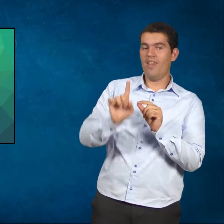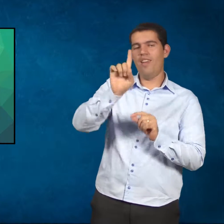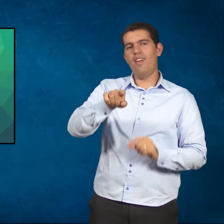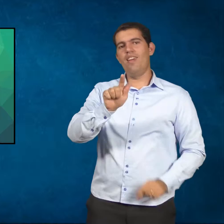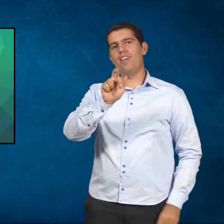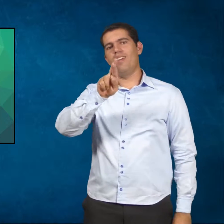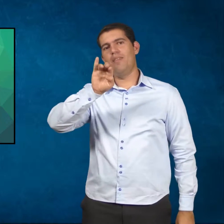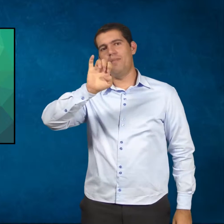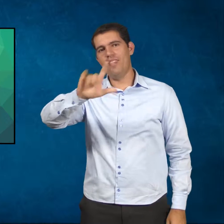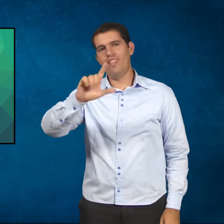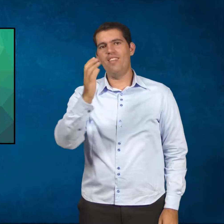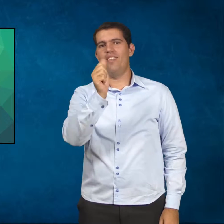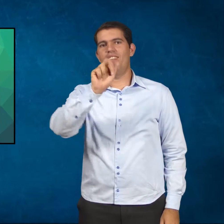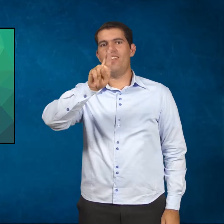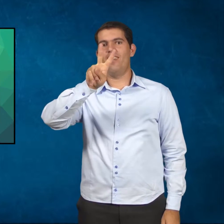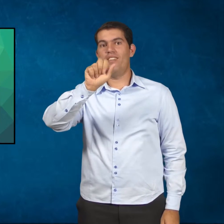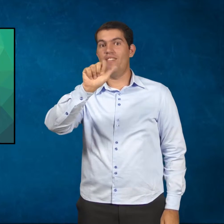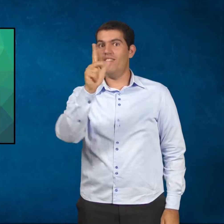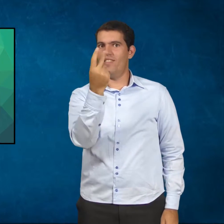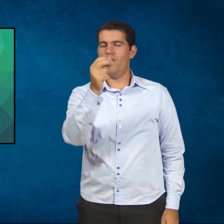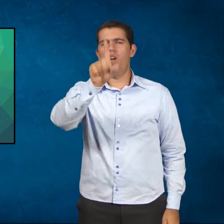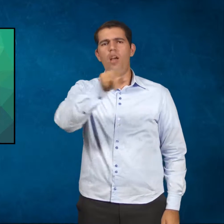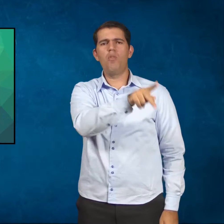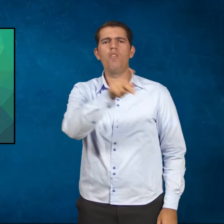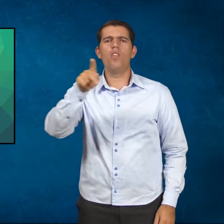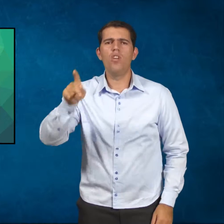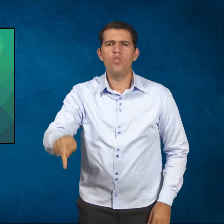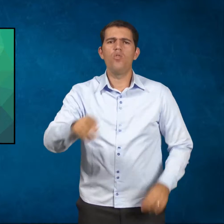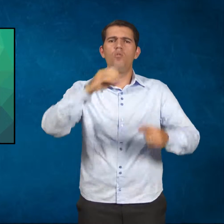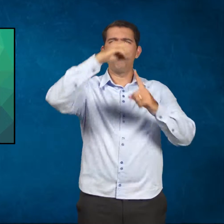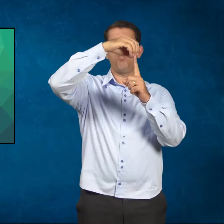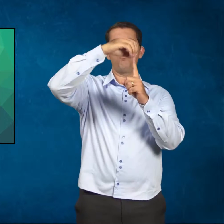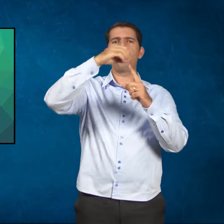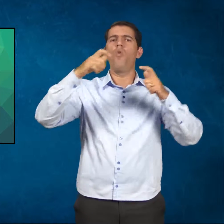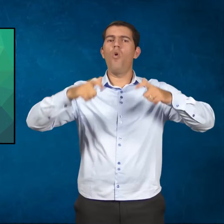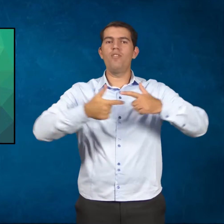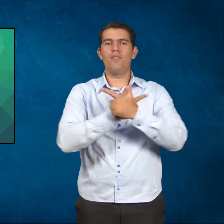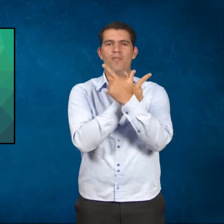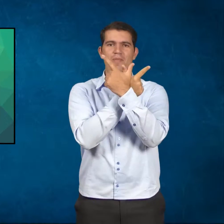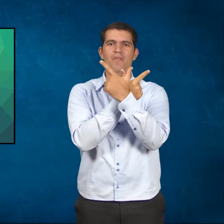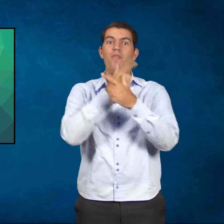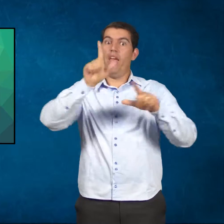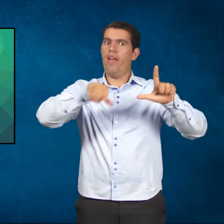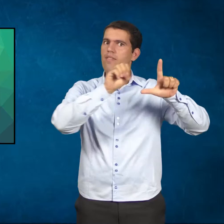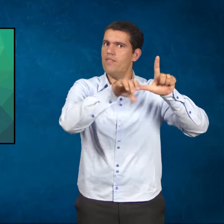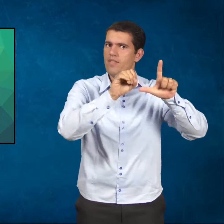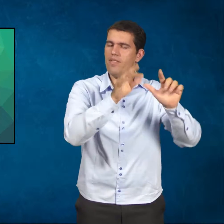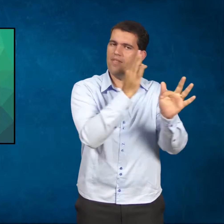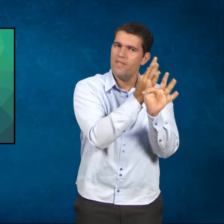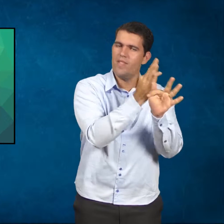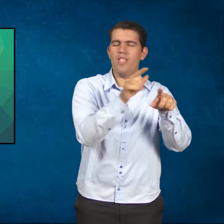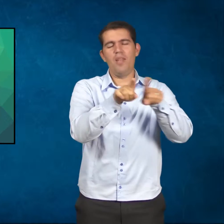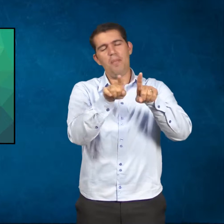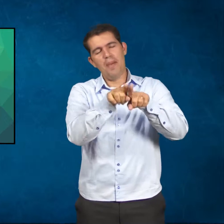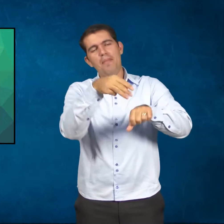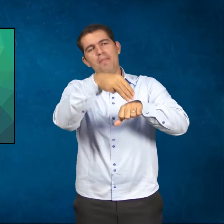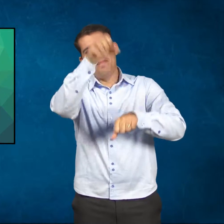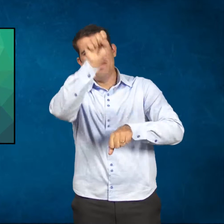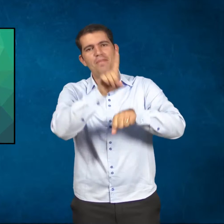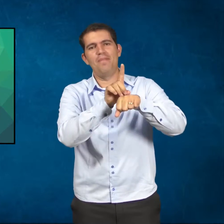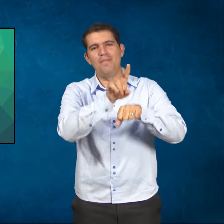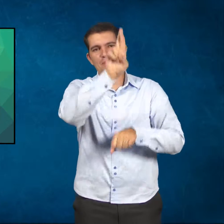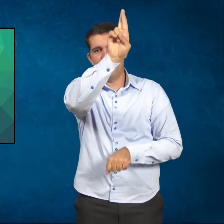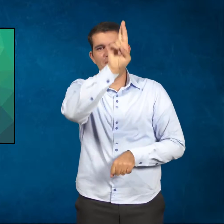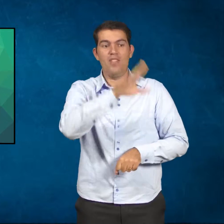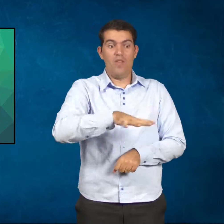Gabriel Carvalho. Ele é professor no IFMG Campus Ouro Branco. Ele é licenciado em Física, possui mestrado e